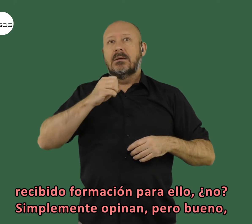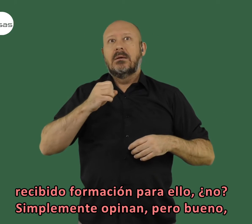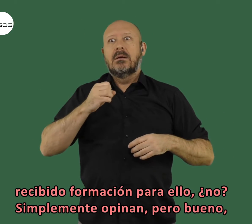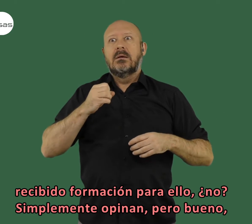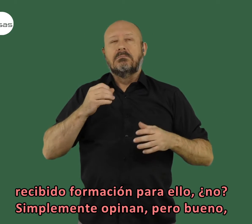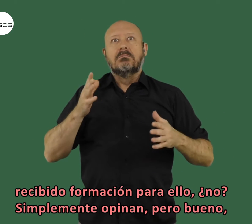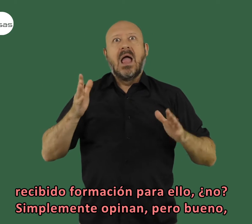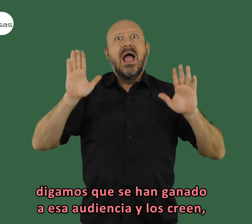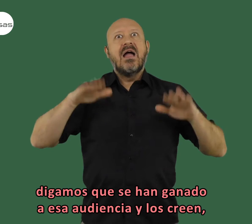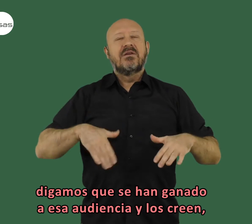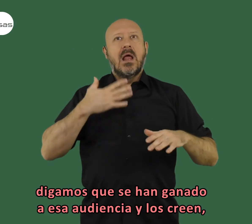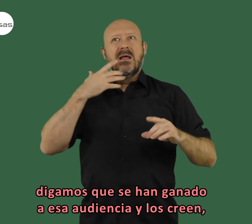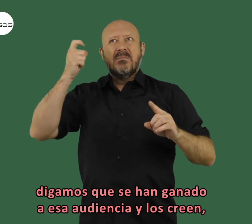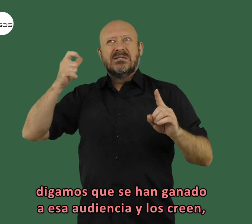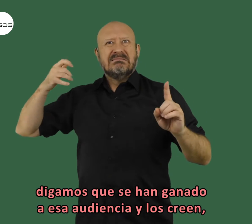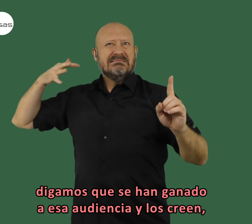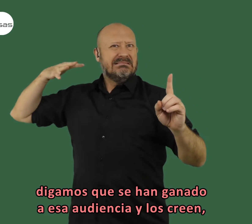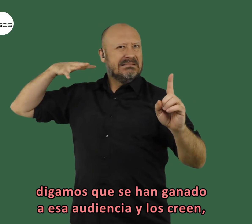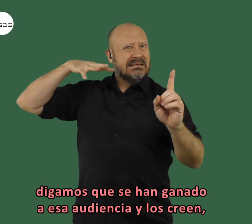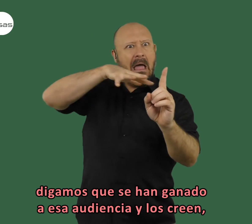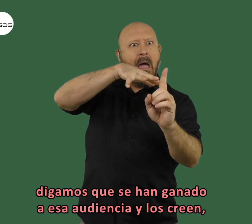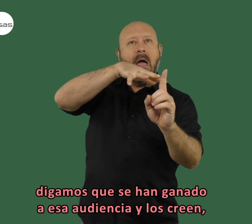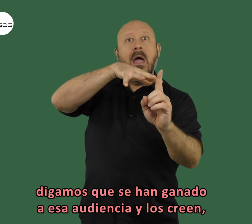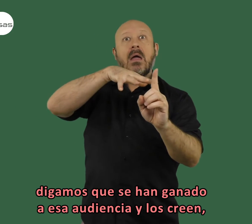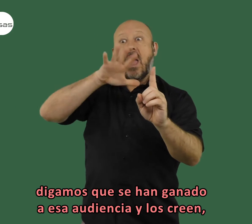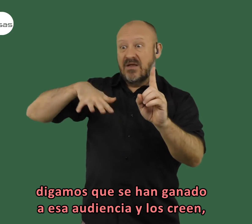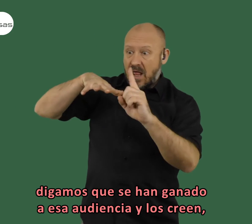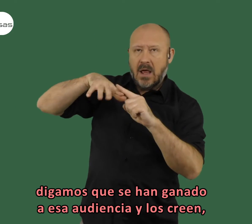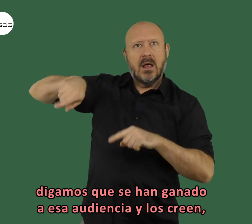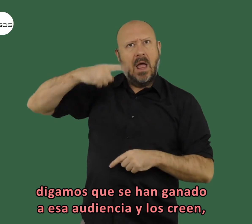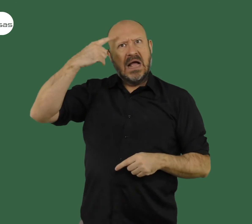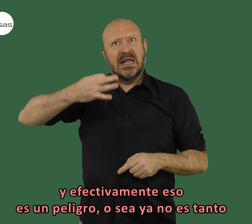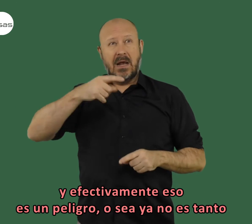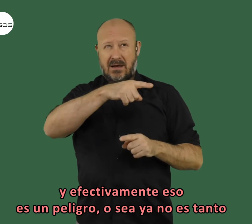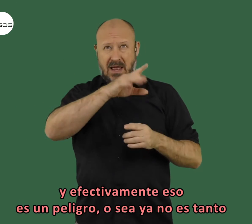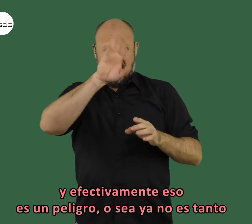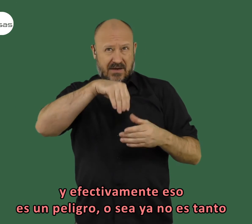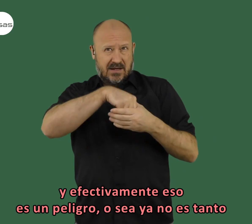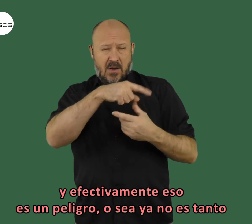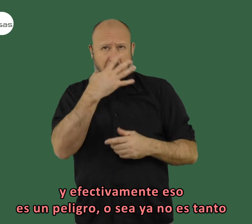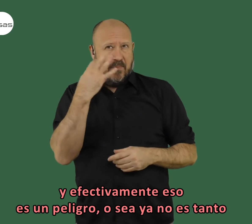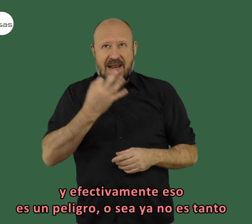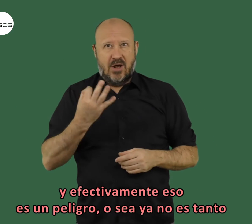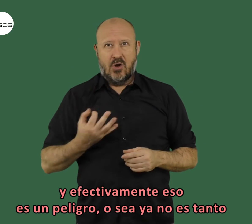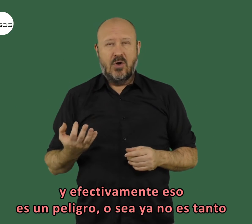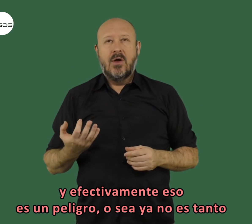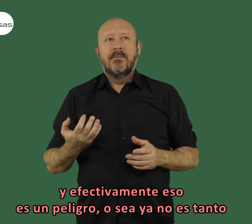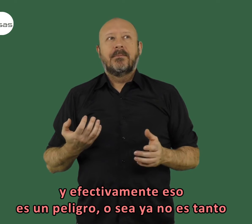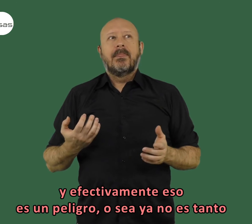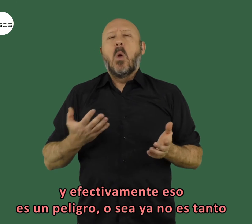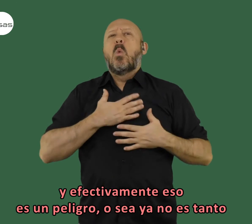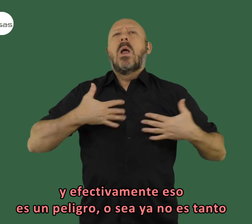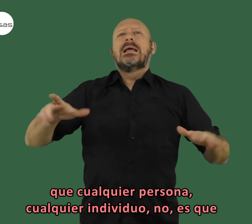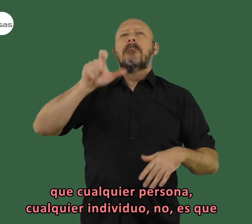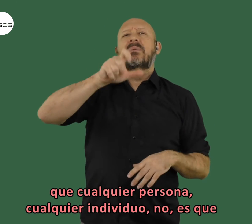opinan, pero bueno, digamos que se han ganado a esa audiencia y los creen. Y efectivamente eso es un peligro. O sea, ya no es